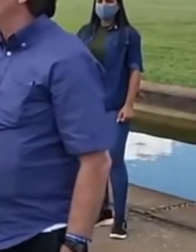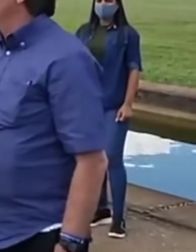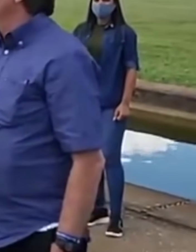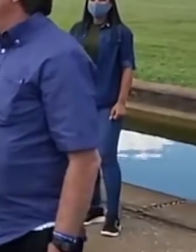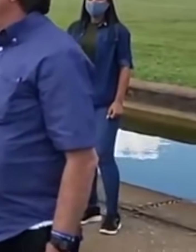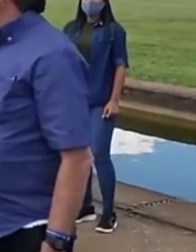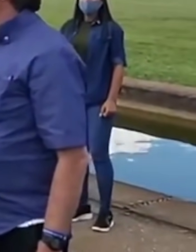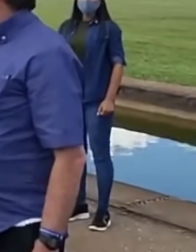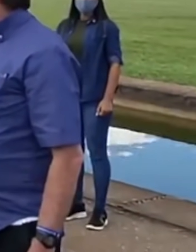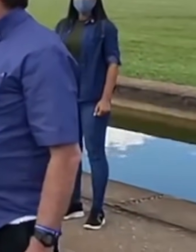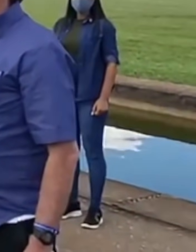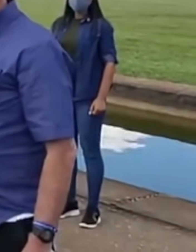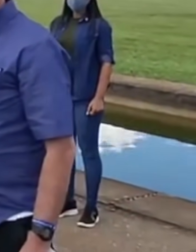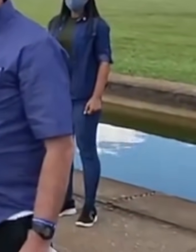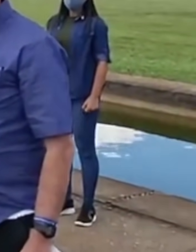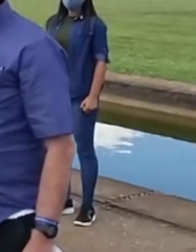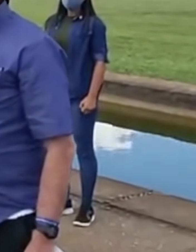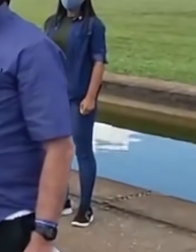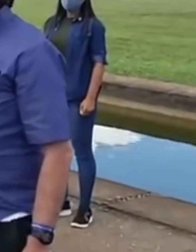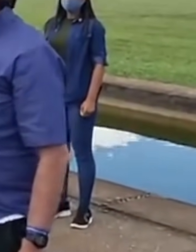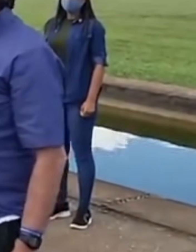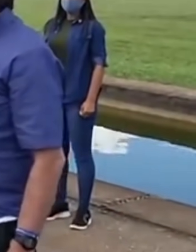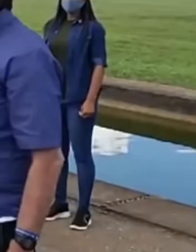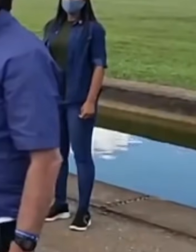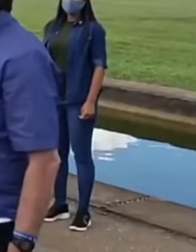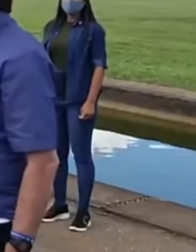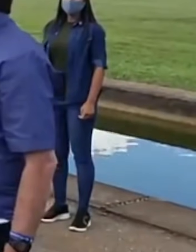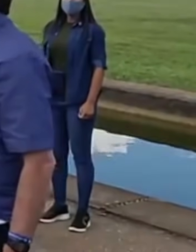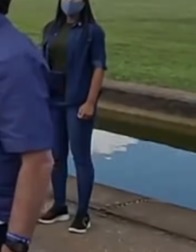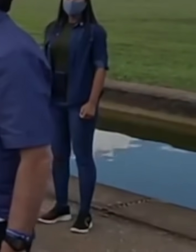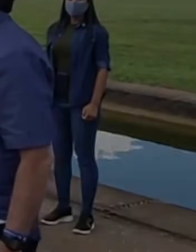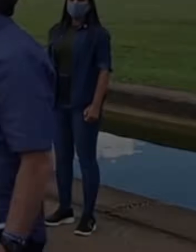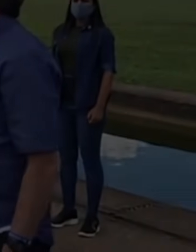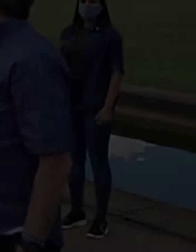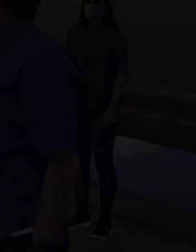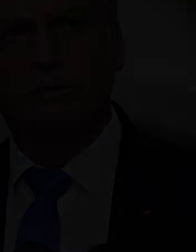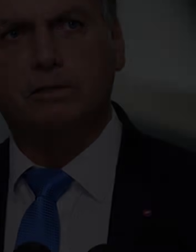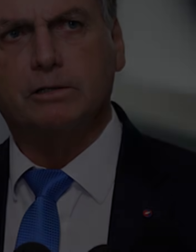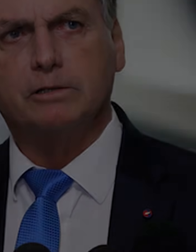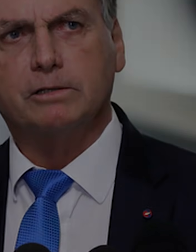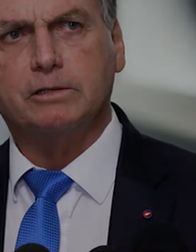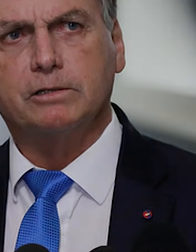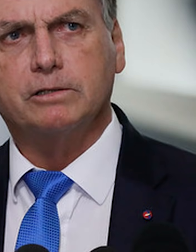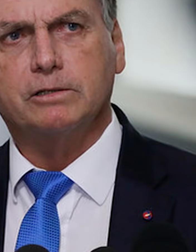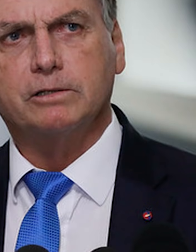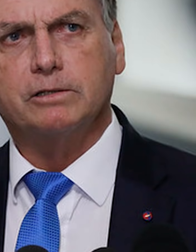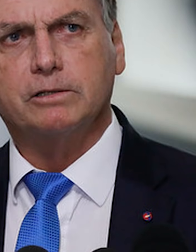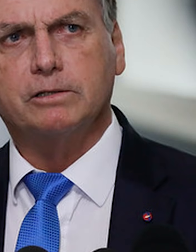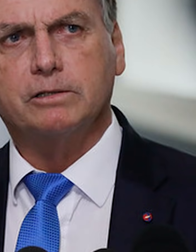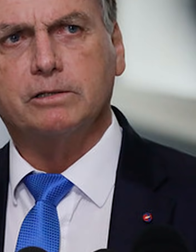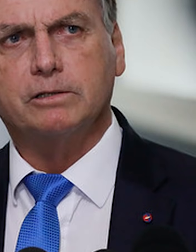for, enquanto for presidente, que só Deus me tira daqui.